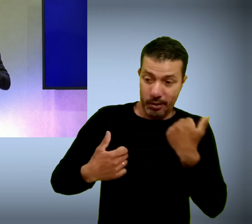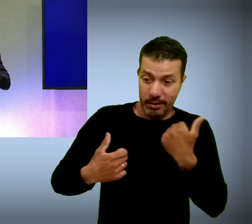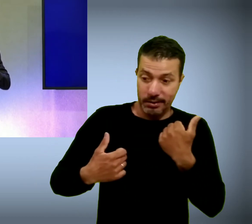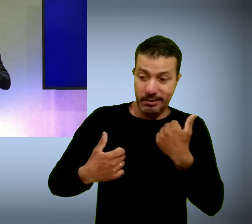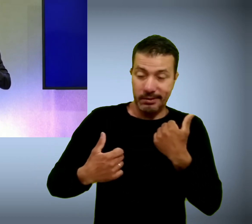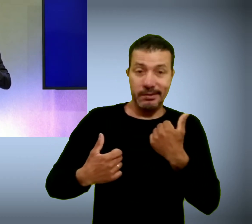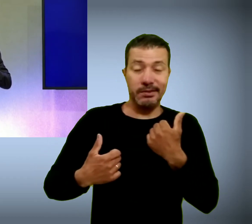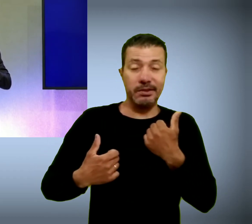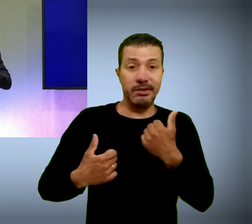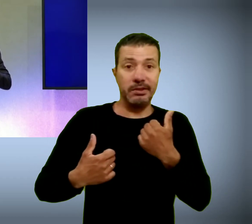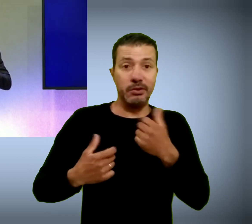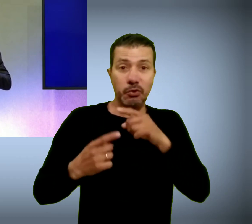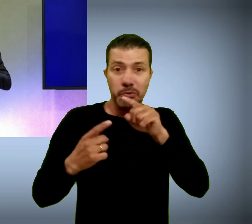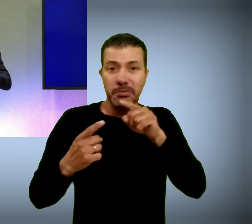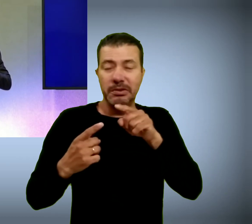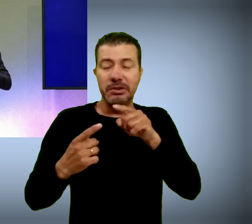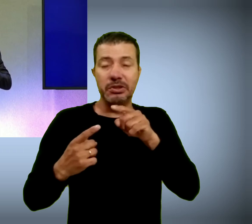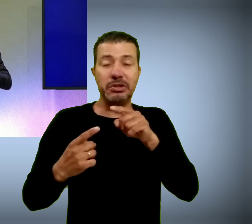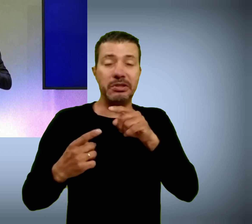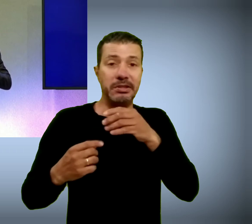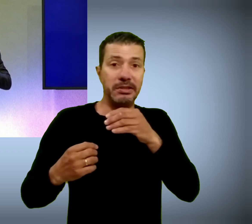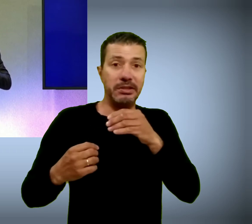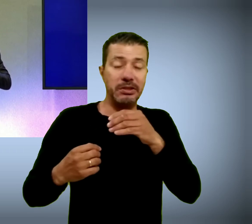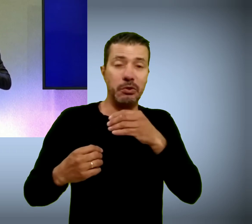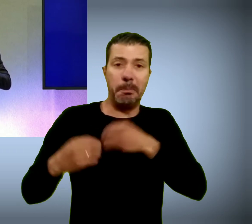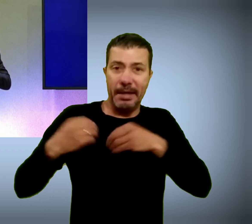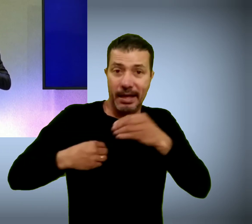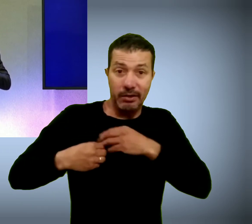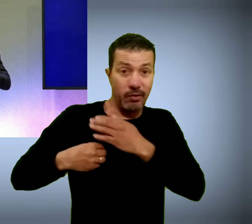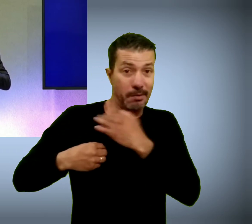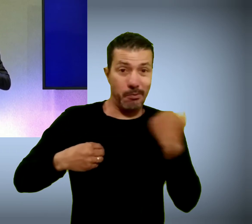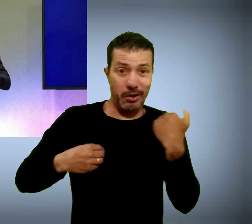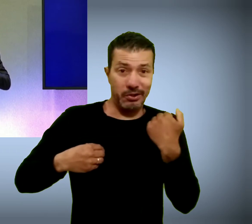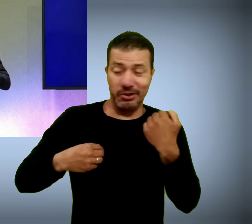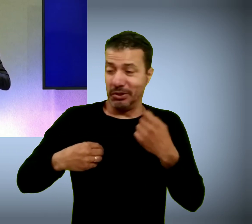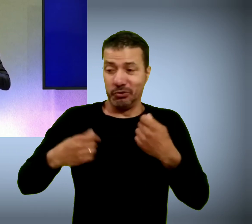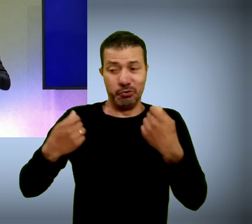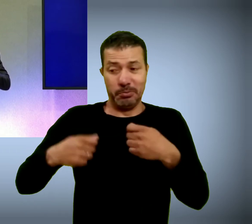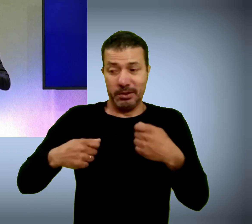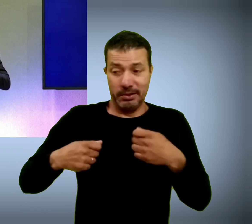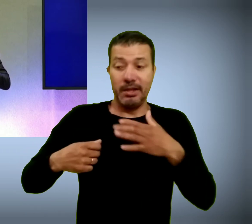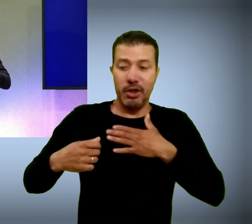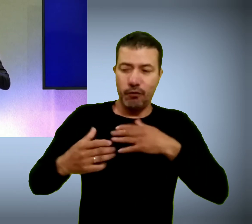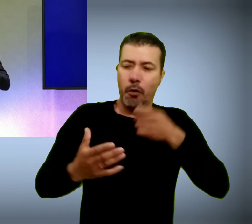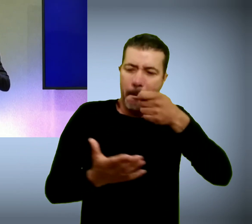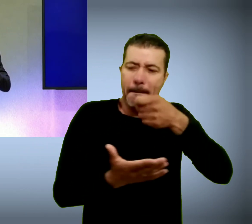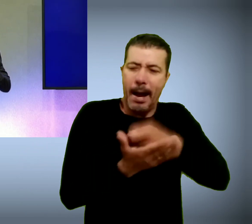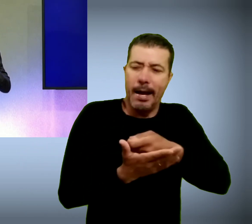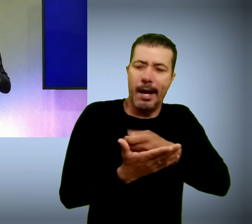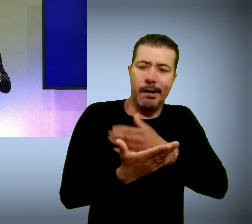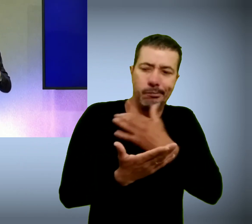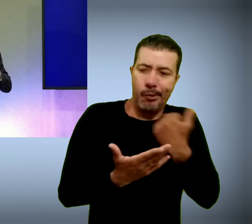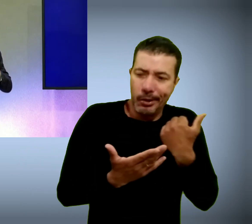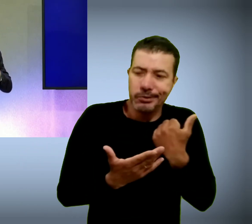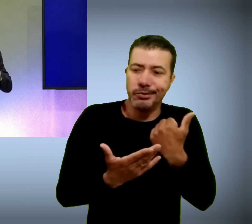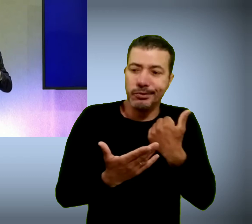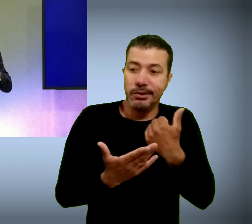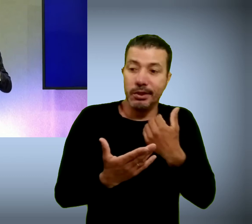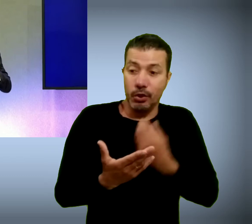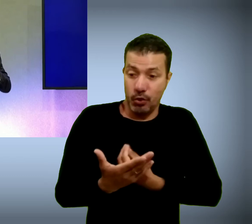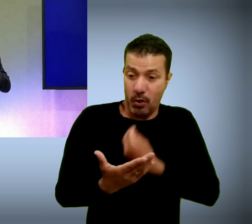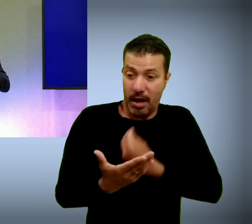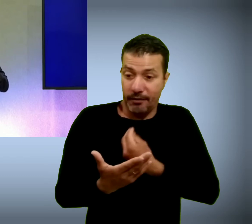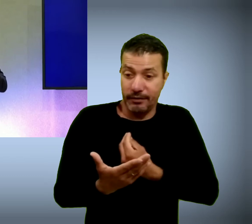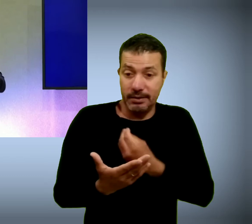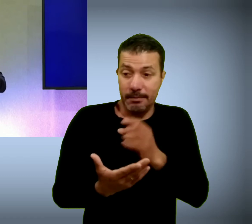salário do pecado é a morte e eu não pequei, eu não preciso pagar isto. Mas eu vou pagar, porque como eu dei a vida